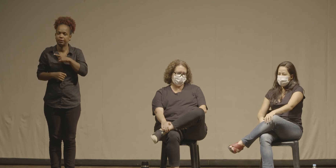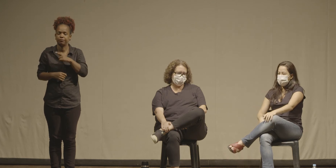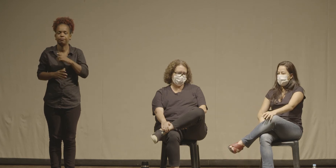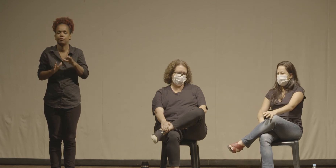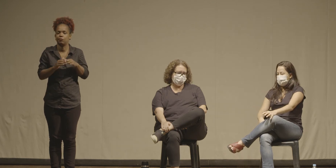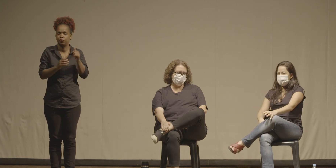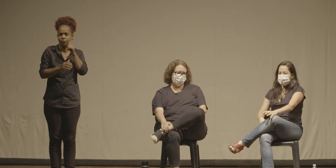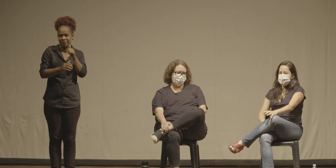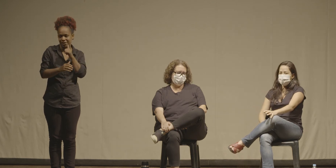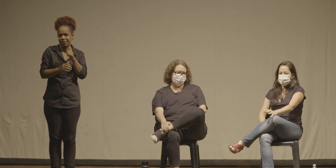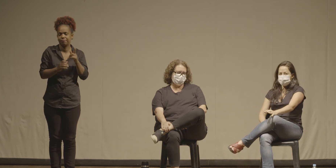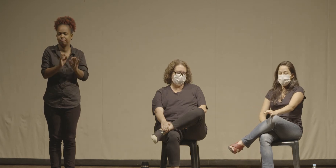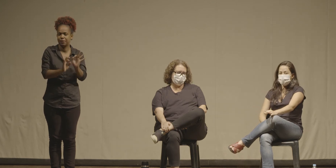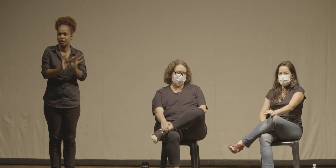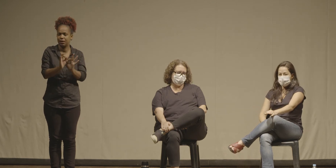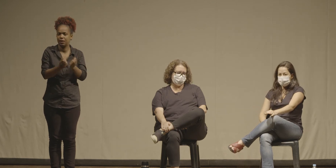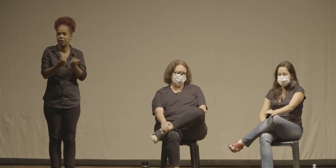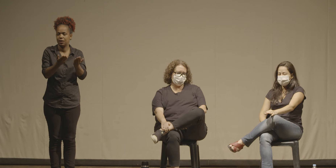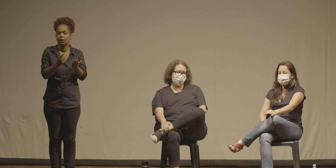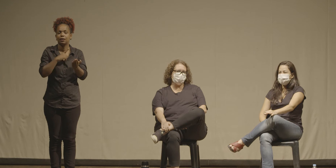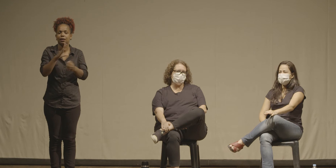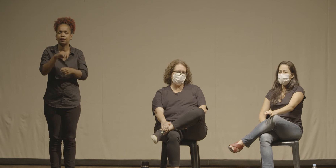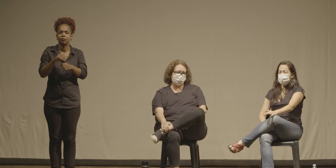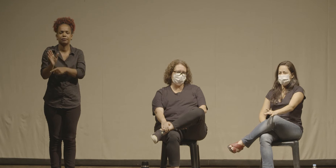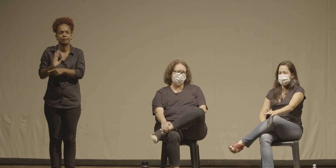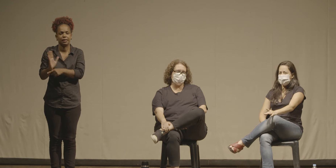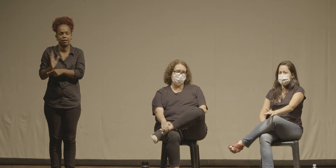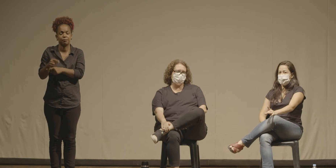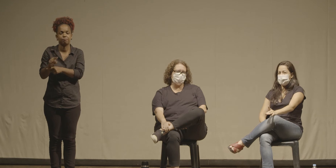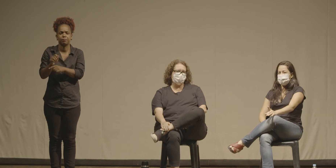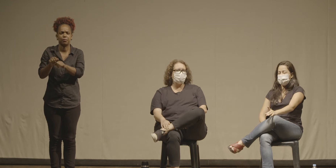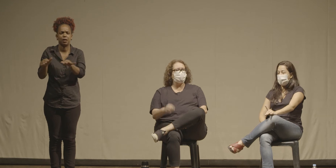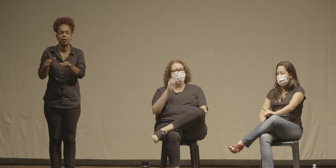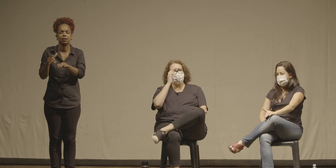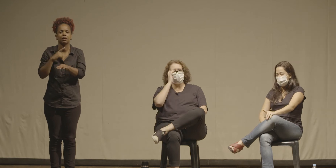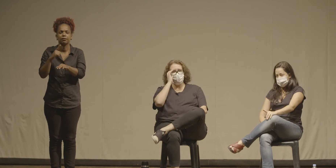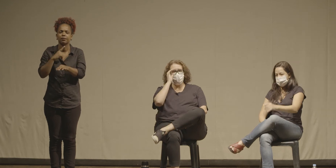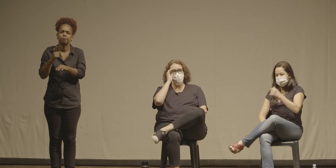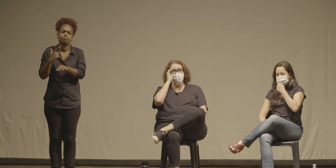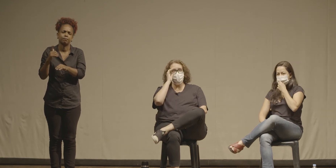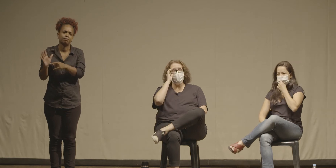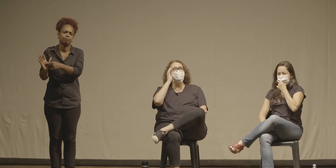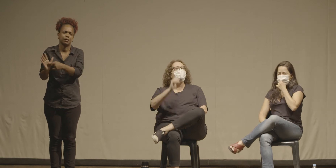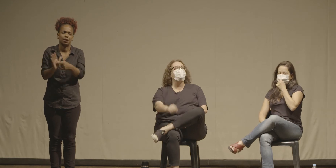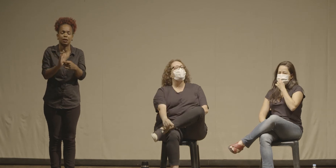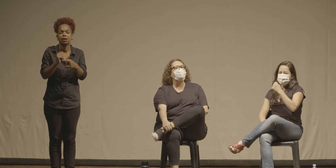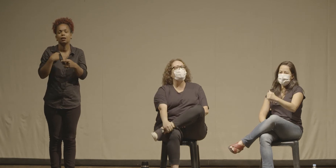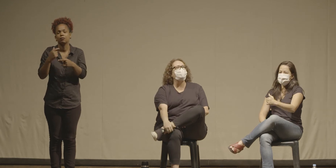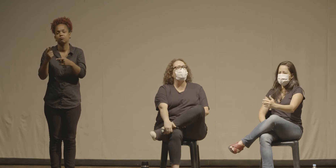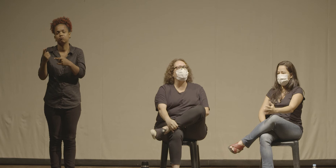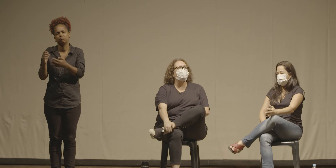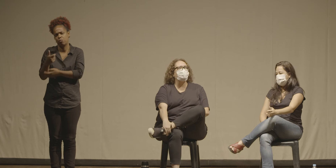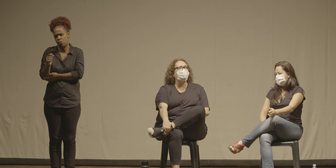Mulheres, nós nos planejamos para fazer uma distribuição em cinema, onde nós faríamos poucas apresentações, porque a